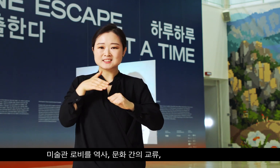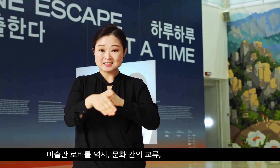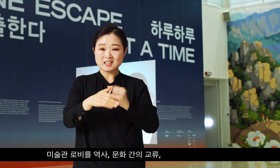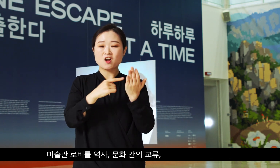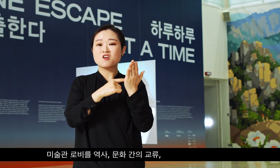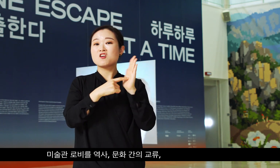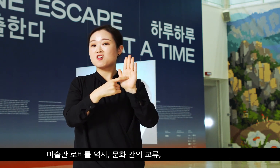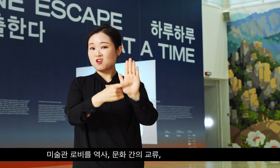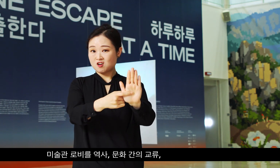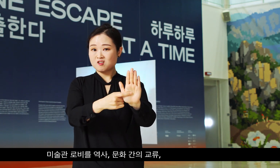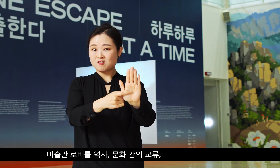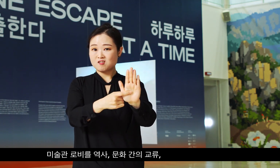미술관 로비의 역사,